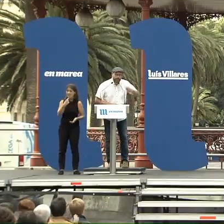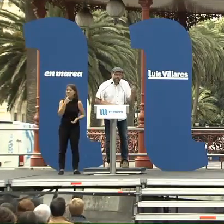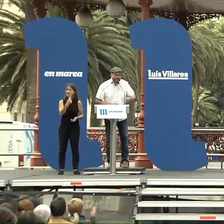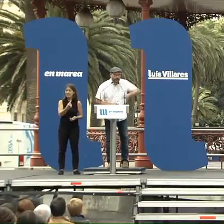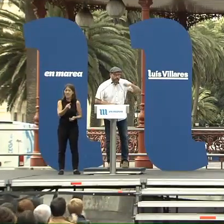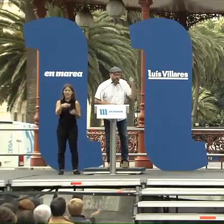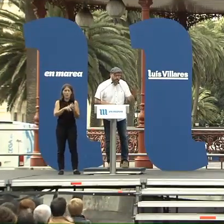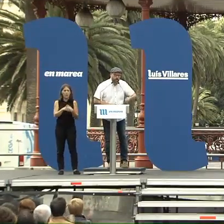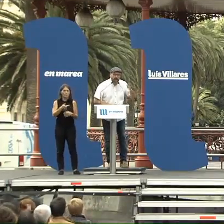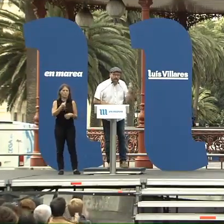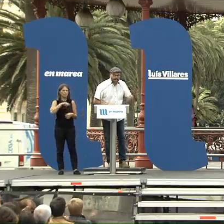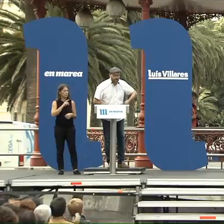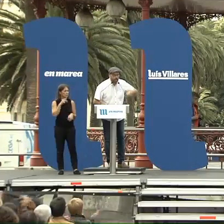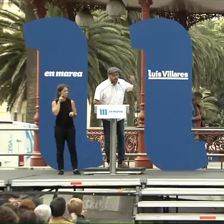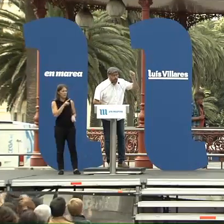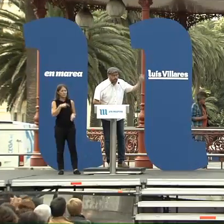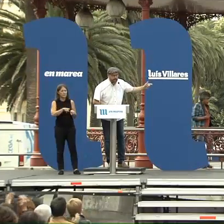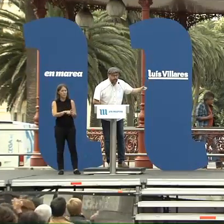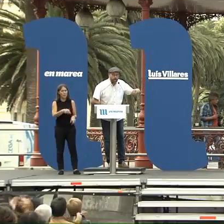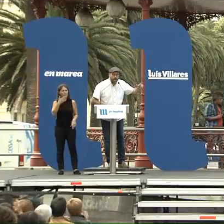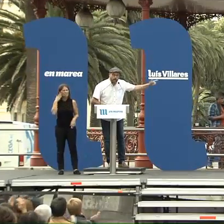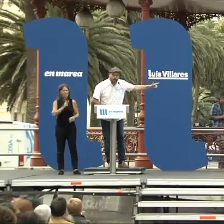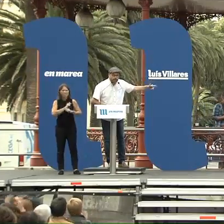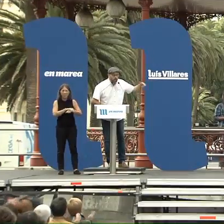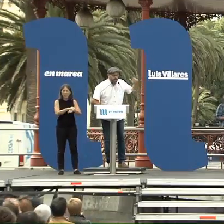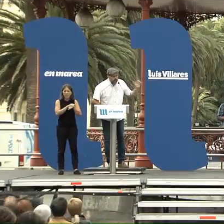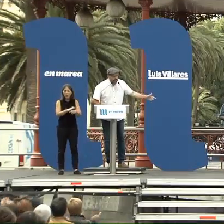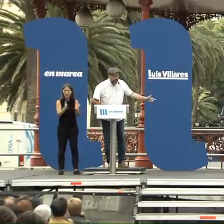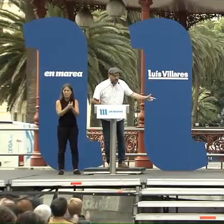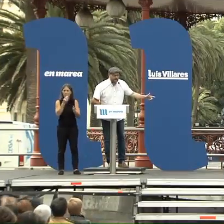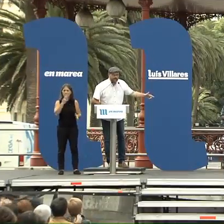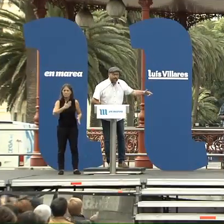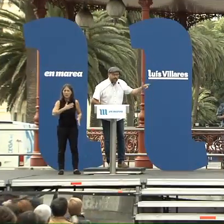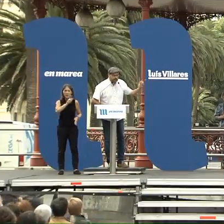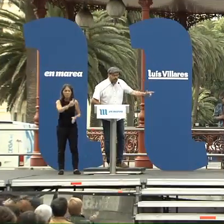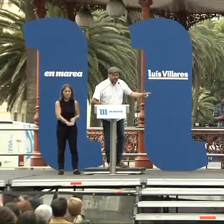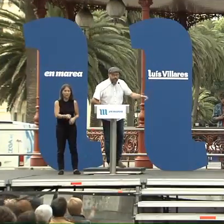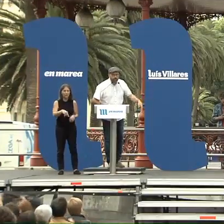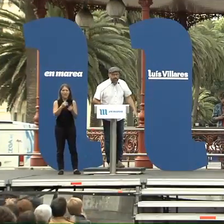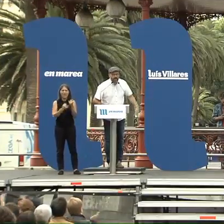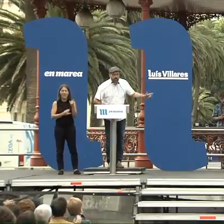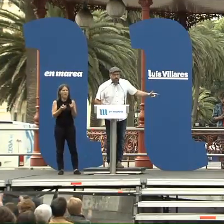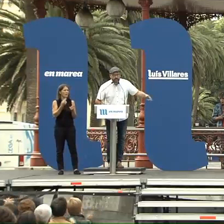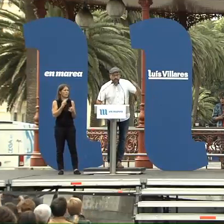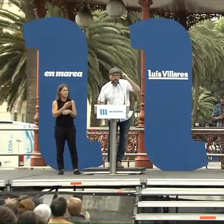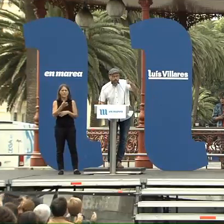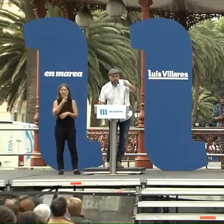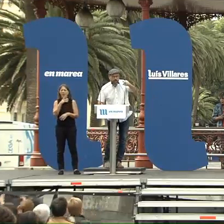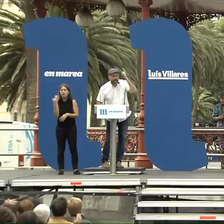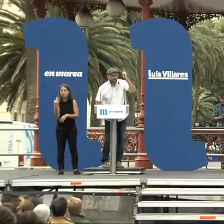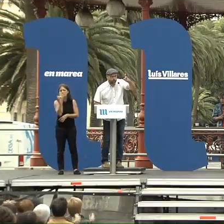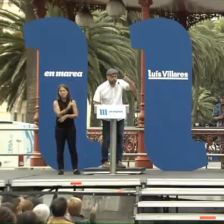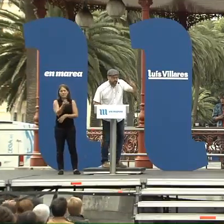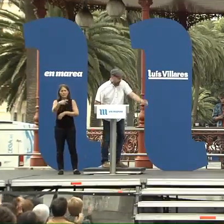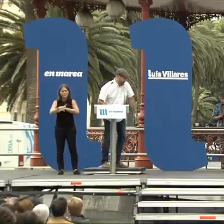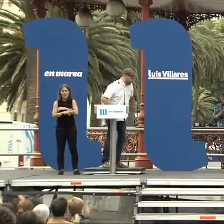alcalde do cal sentirnos orgullosos, amigo, compañeiro e unha persoa imprescindible en todo o que está a acontecer. Con el vos deixo co voso